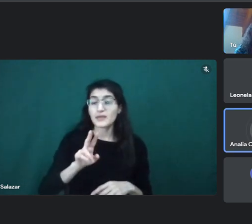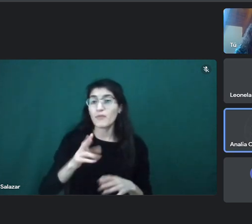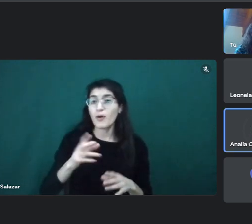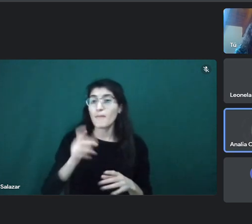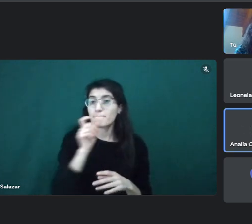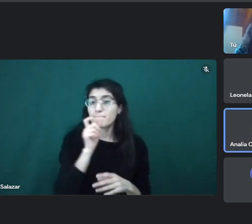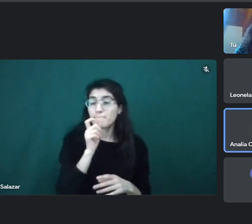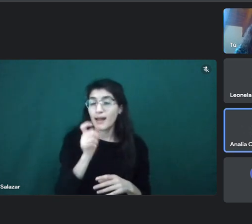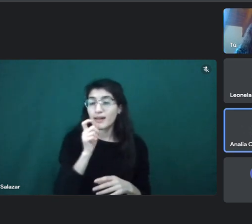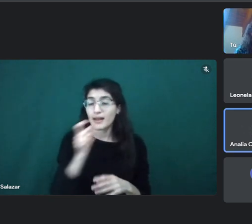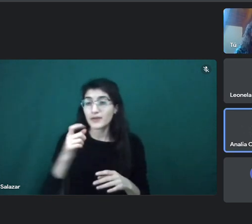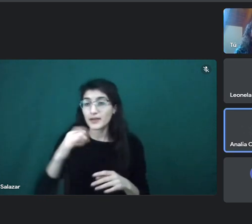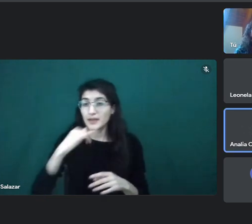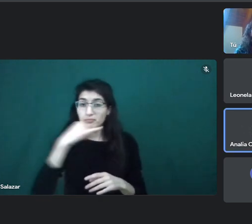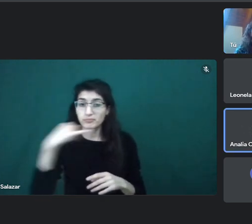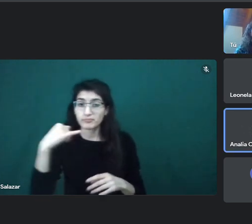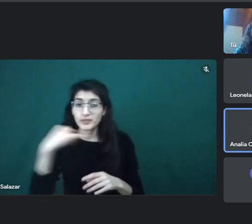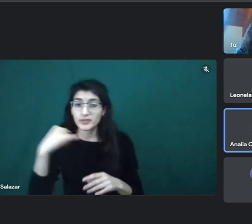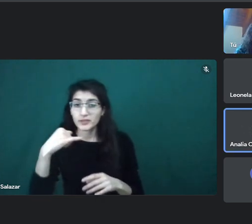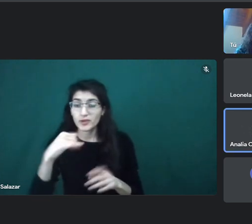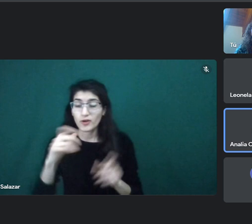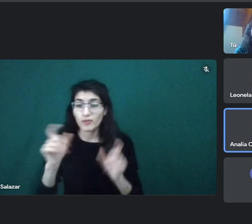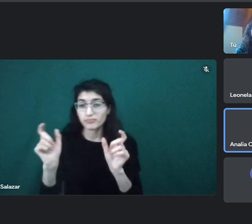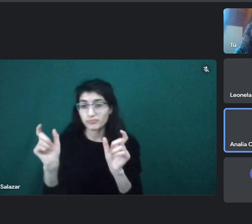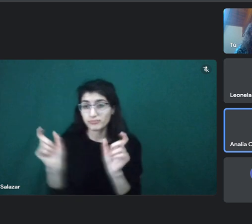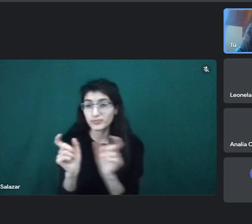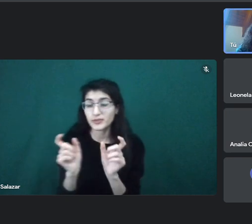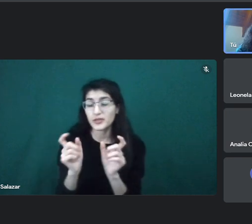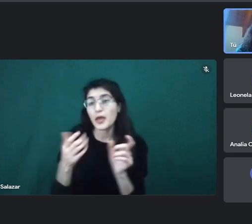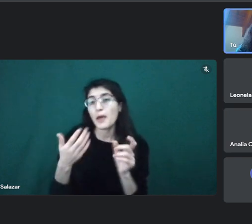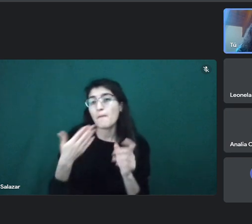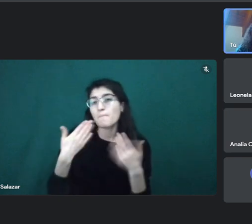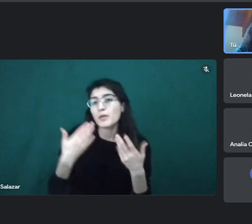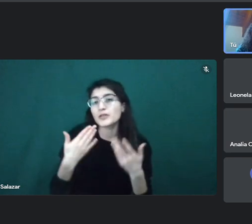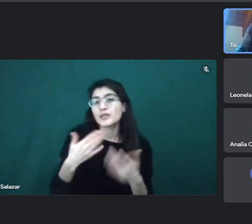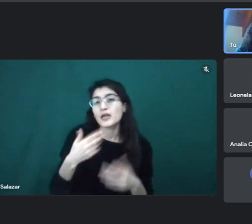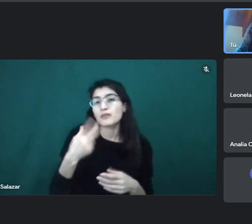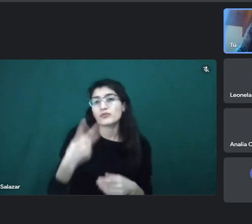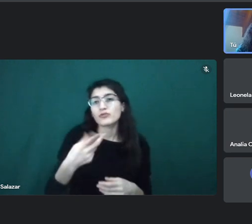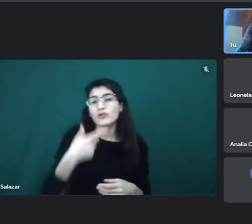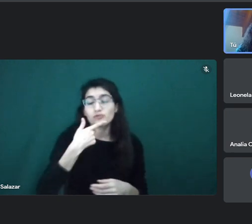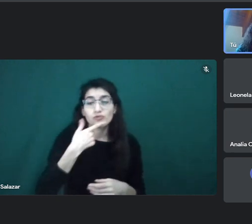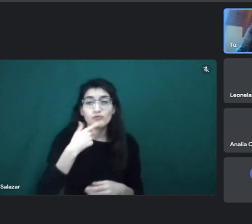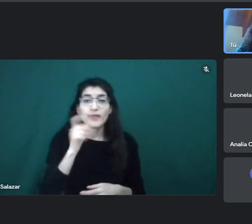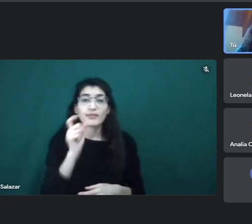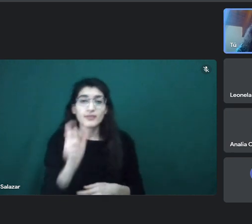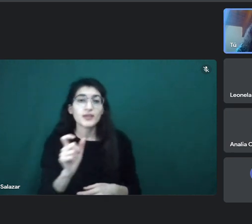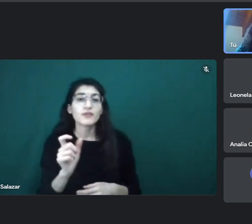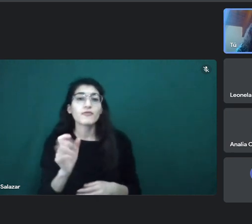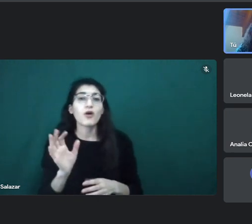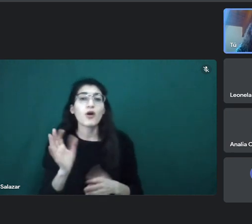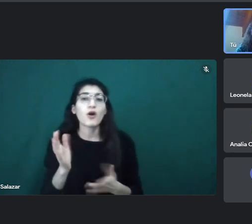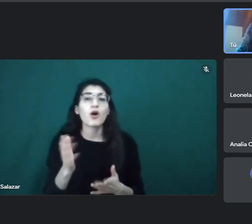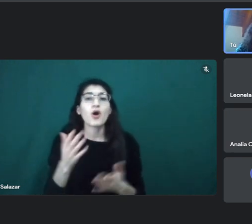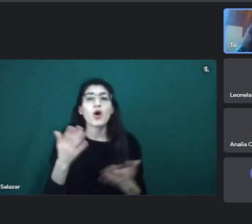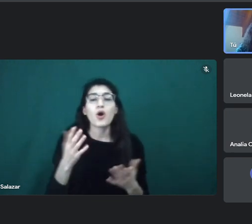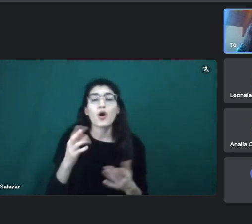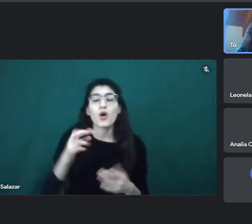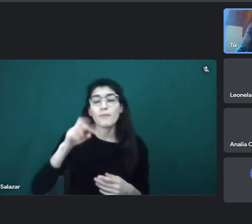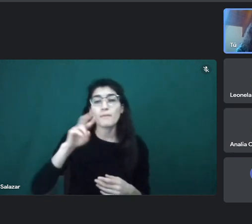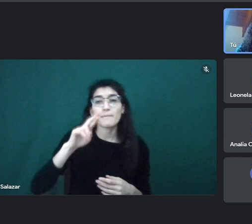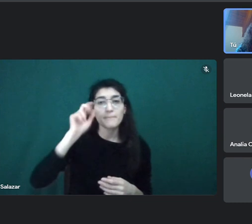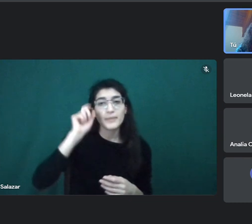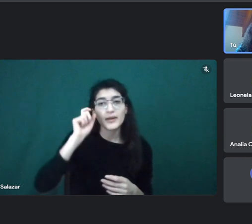puede haber dos sustantivos, una preposición y un sustantivo, un adverbio y un